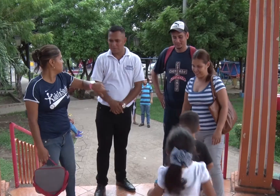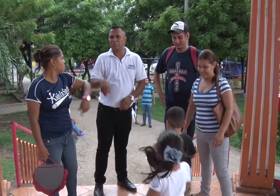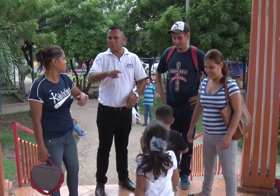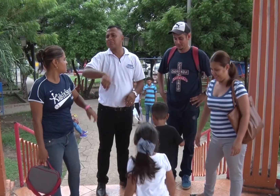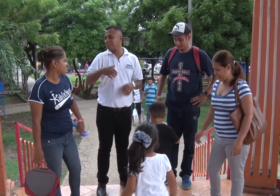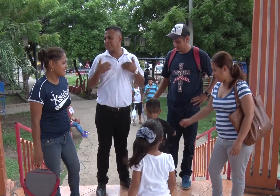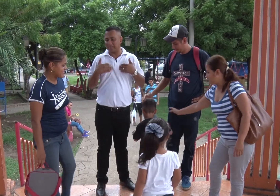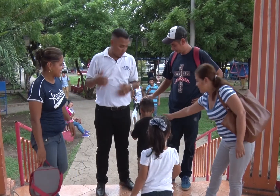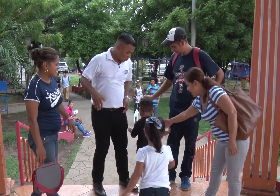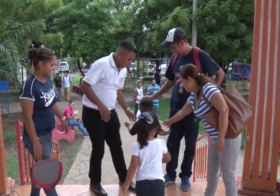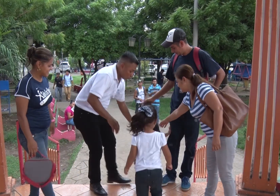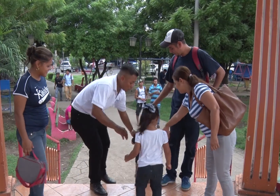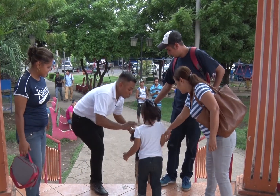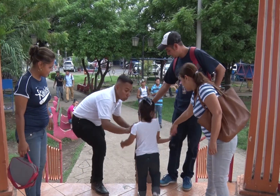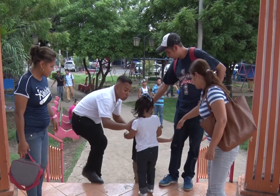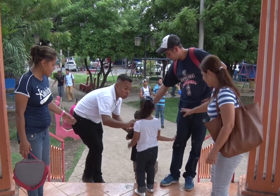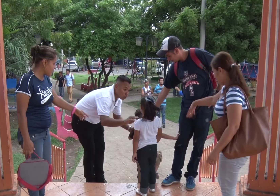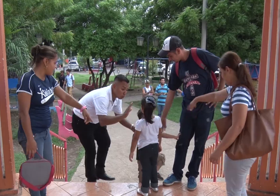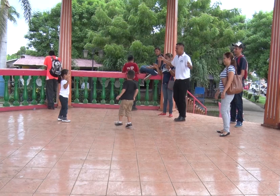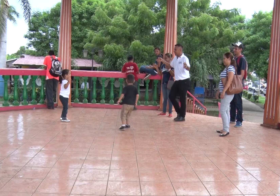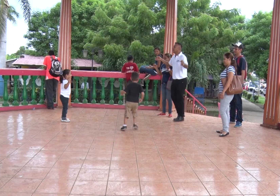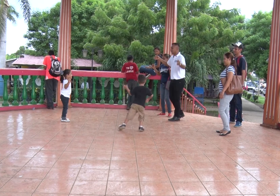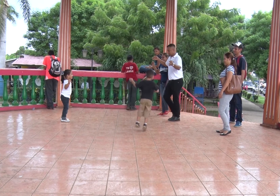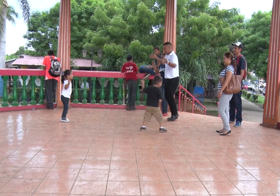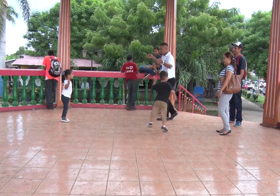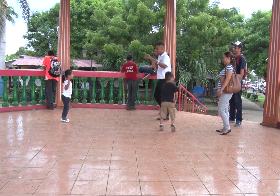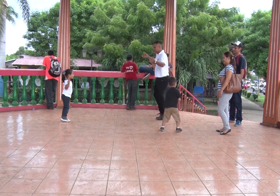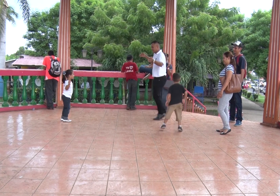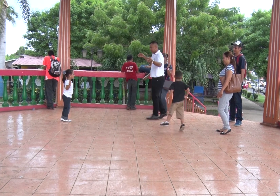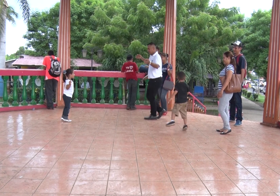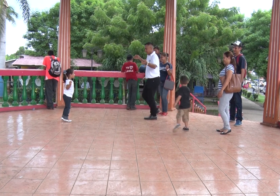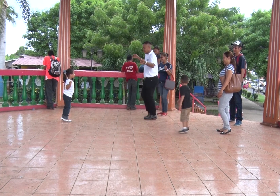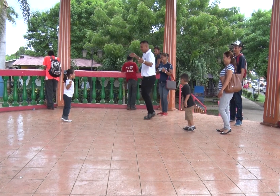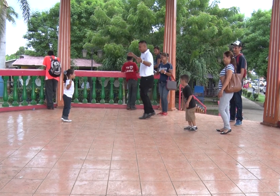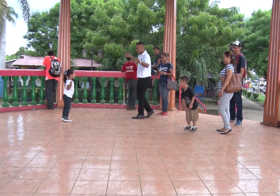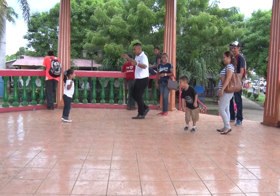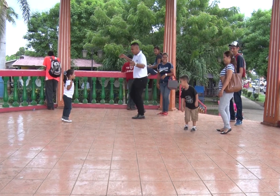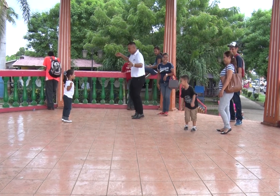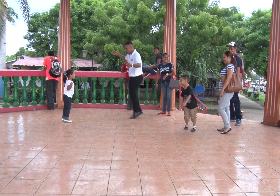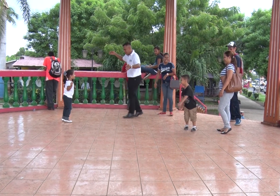amigos ejerciendo momentos de compañerismo llenos de alegría y paz.